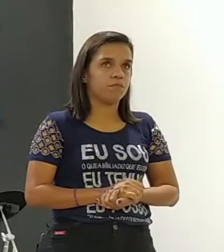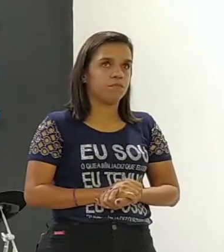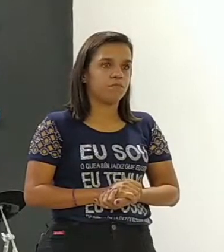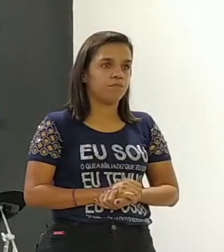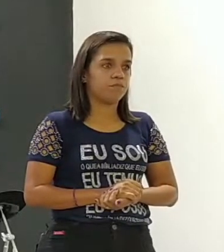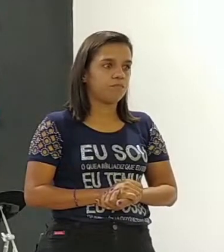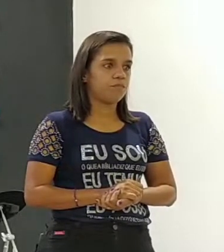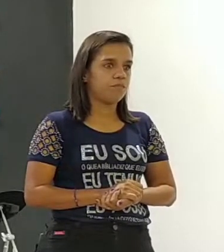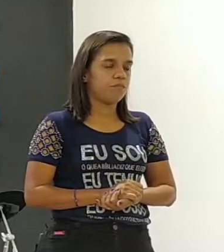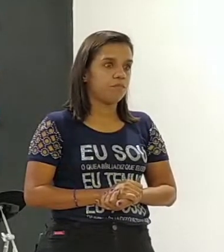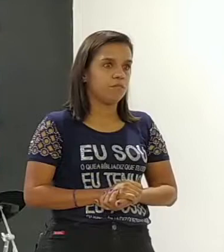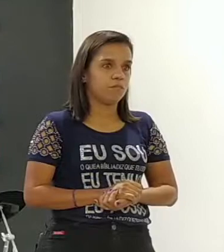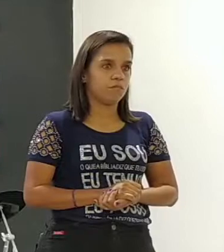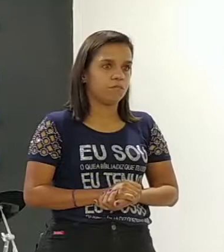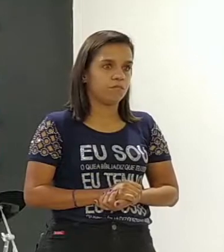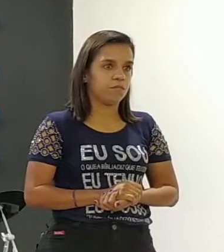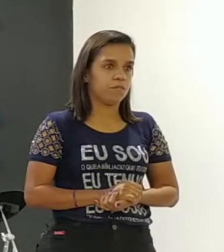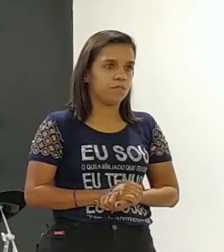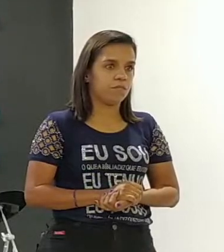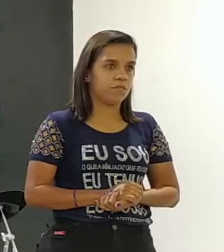Às vezes,